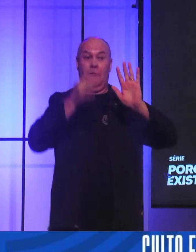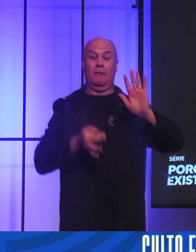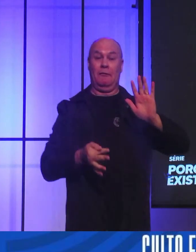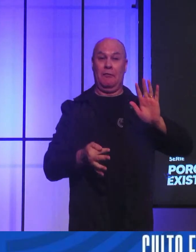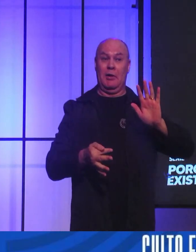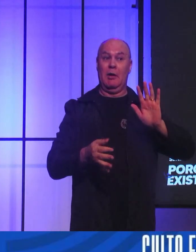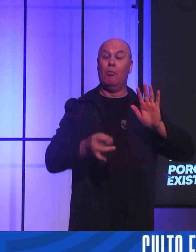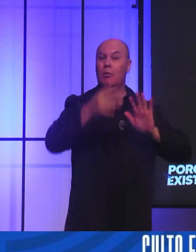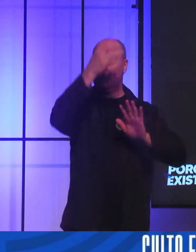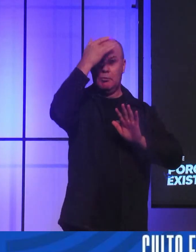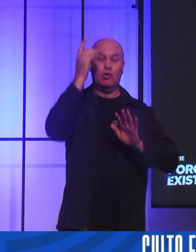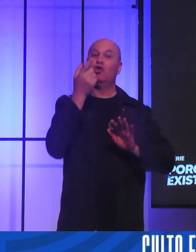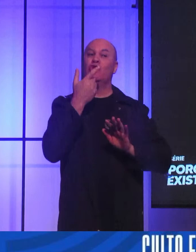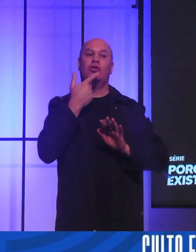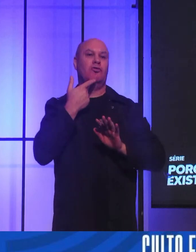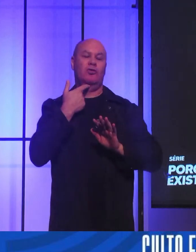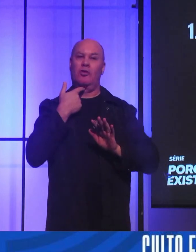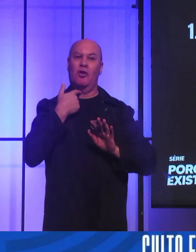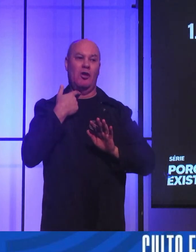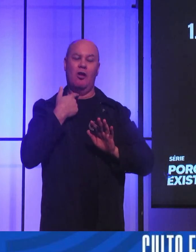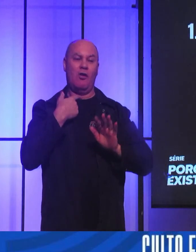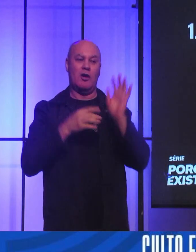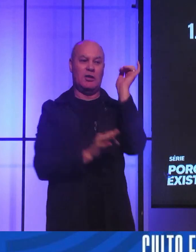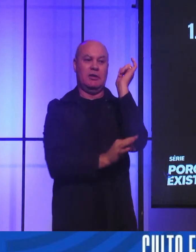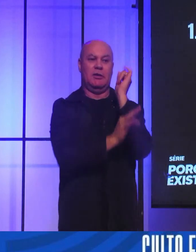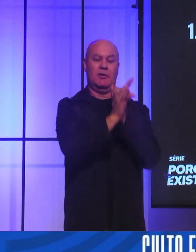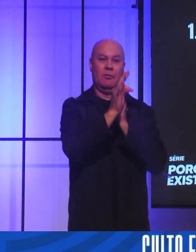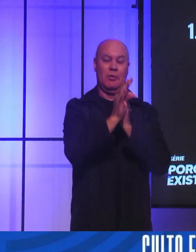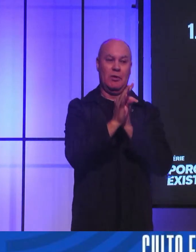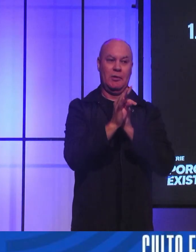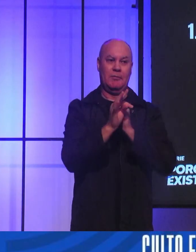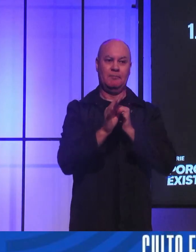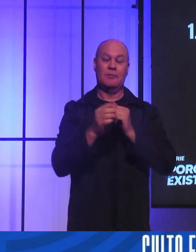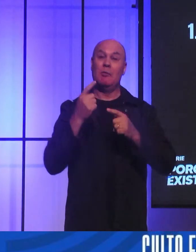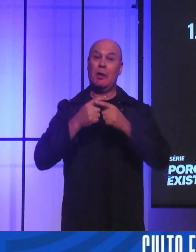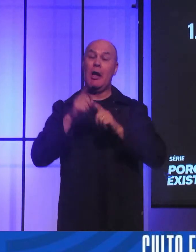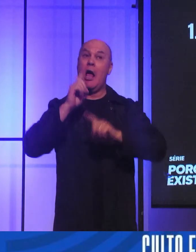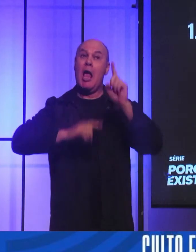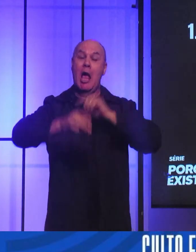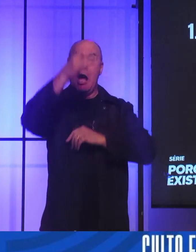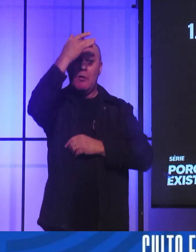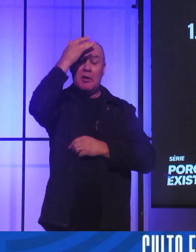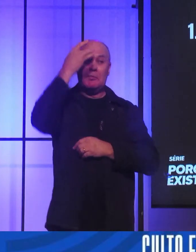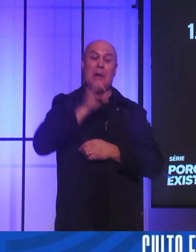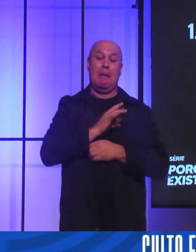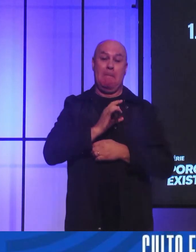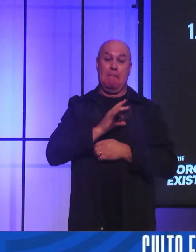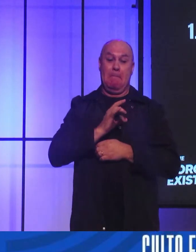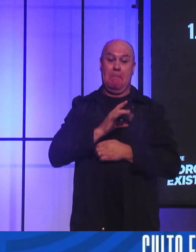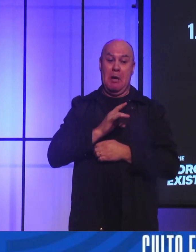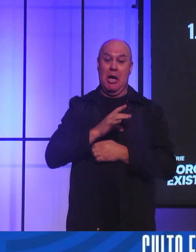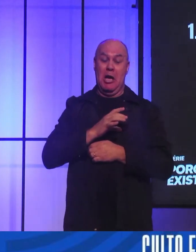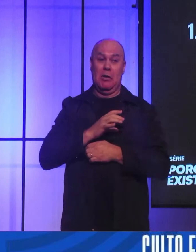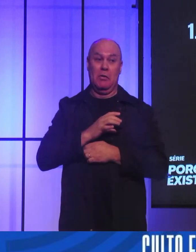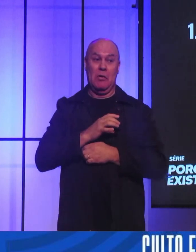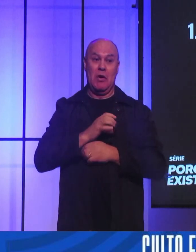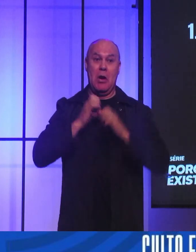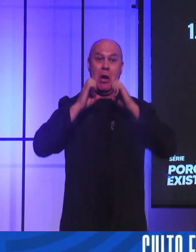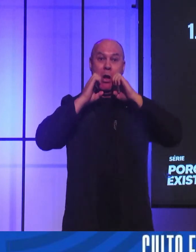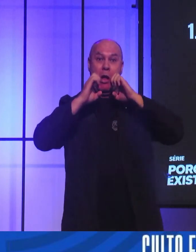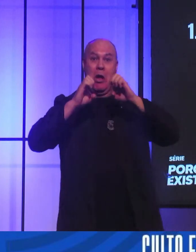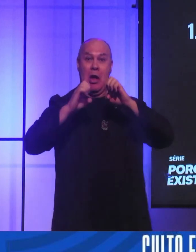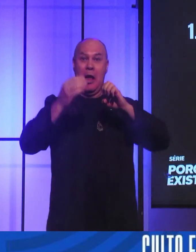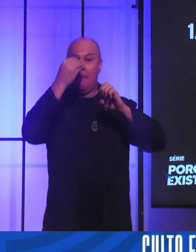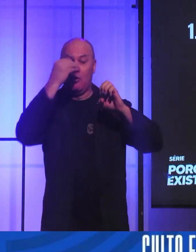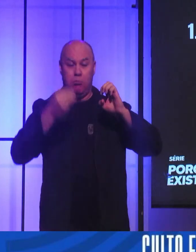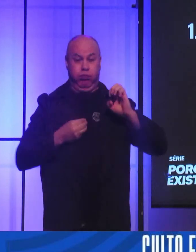Primeiro, é o desejo de não serem agressivos nem antipatizantes. A verdade é que tem muita gente